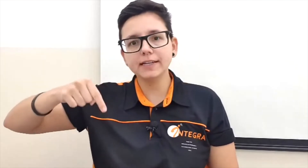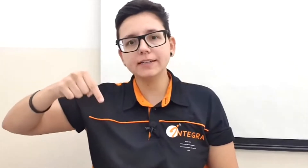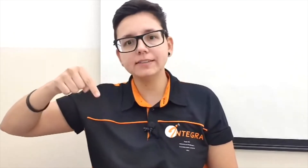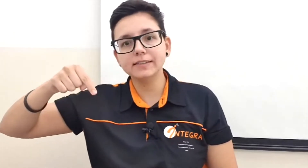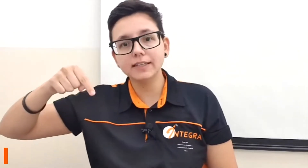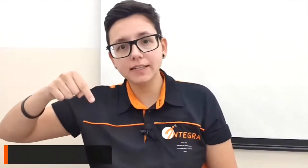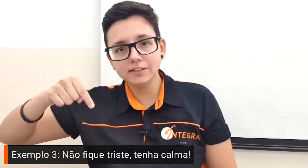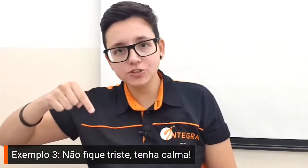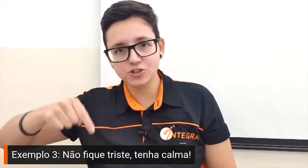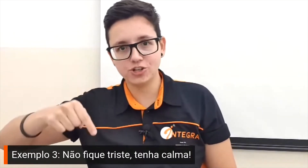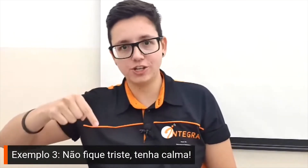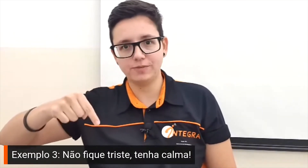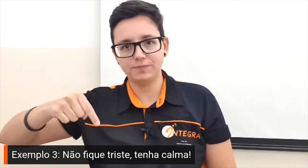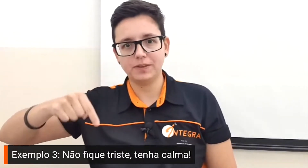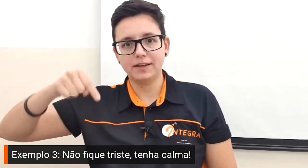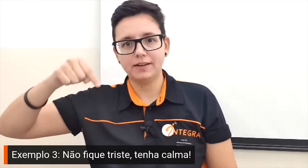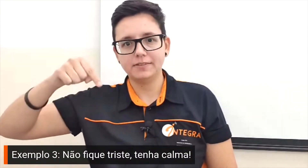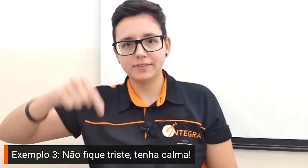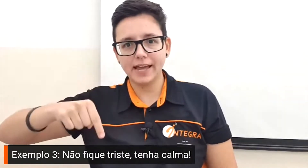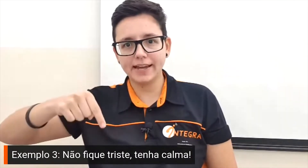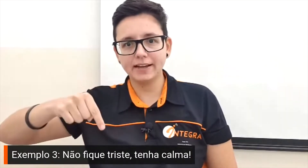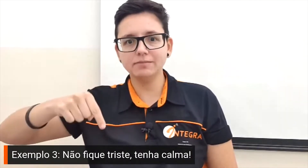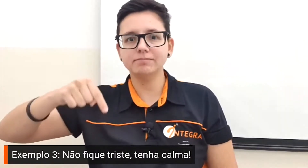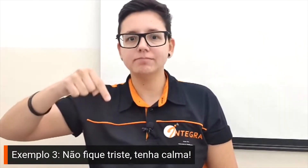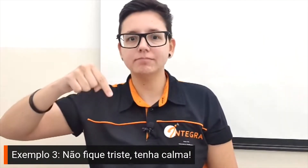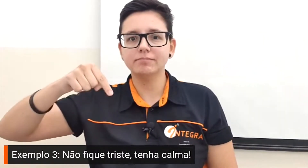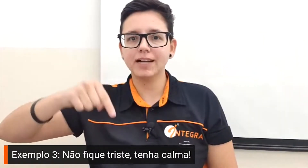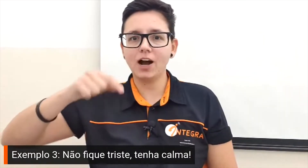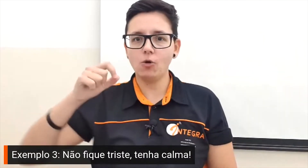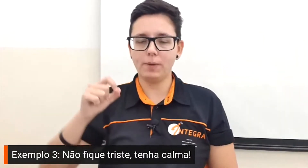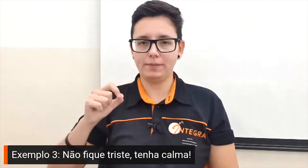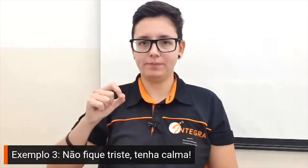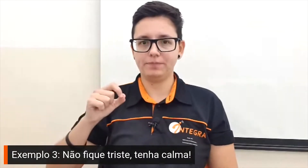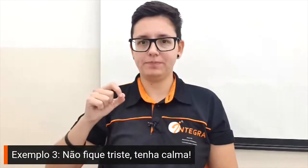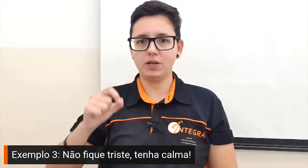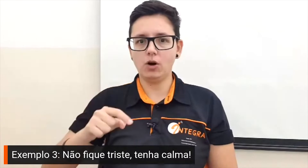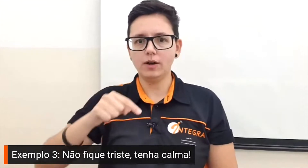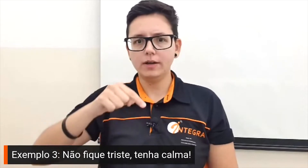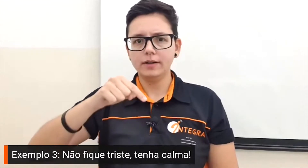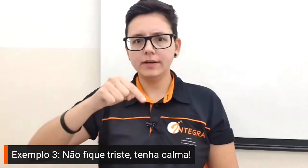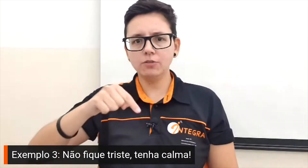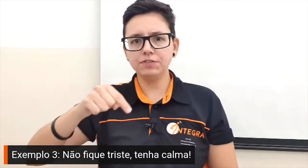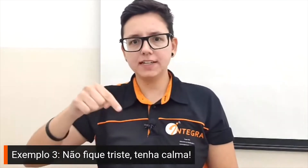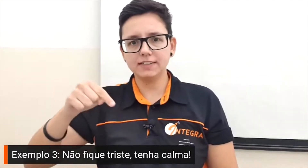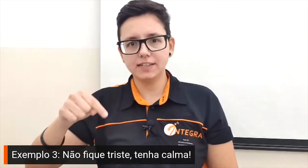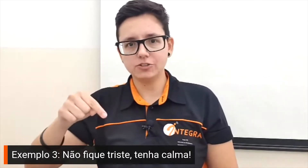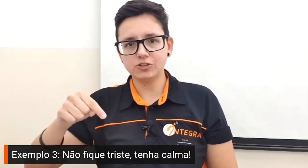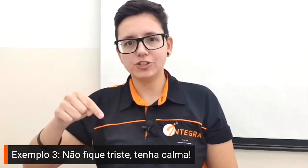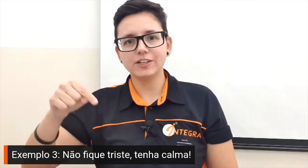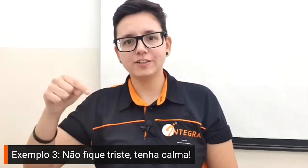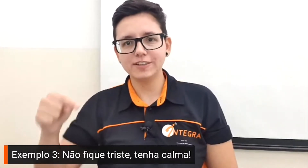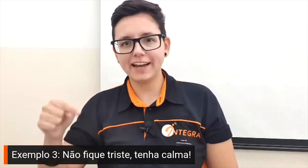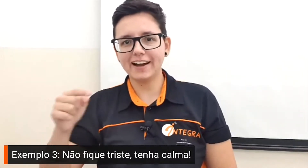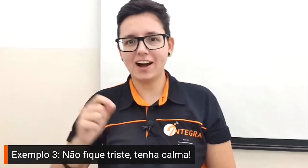fique triste, tenha calma. Então, ó, não fique triste, tenha